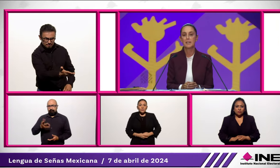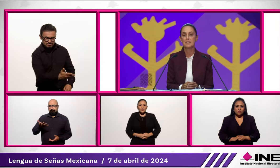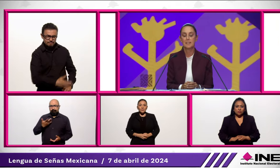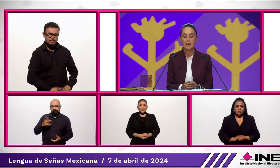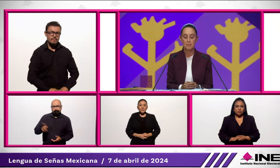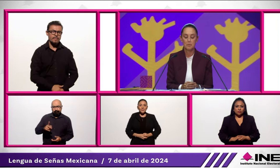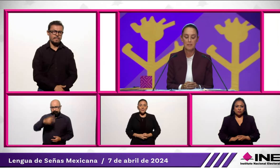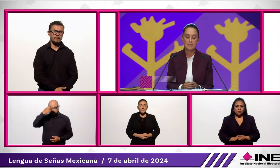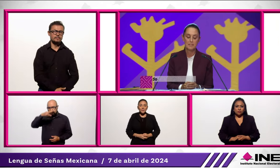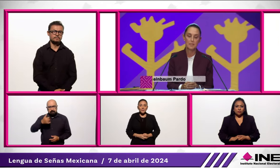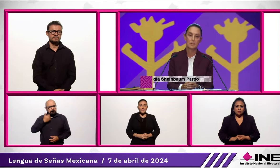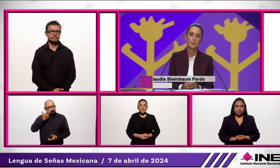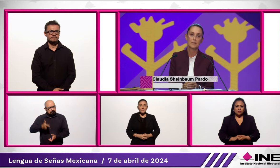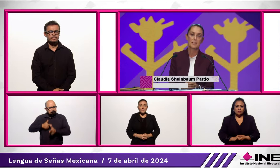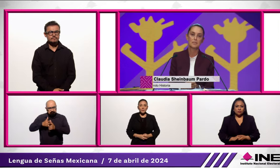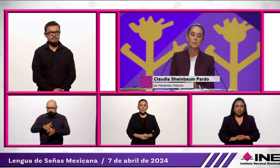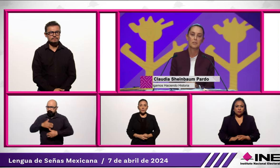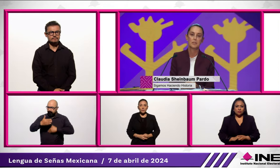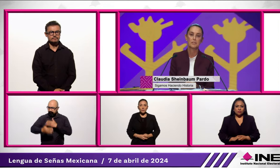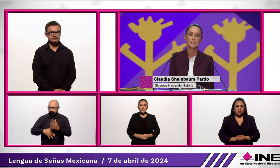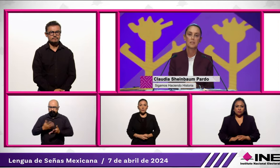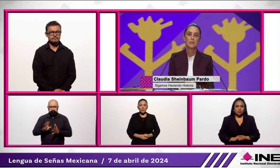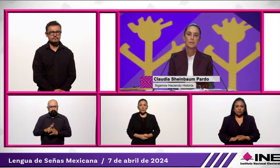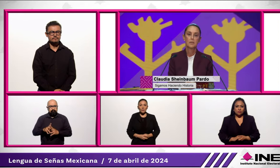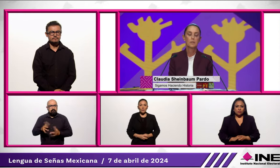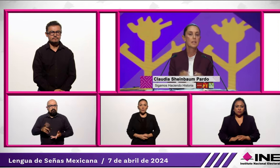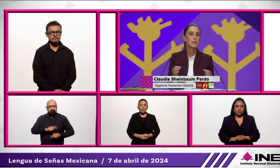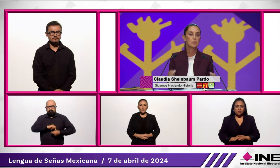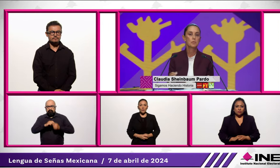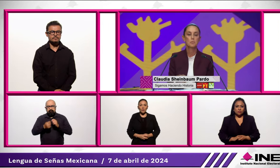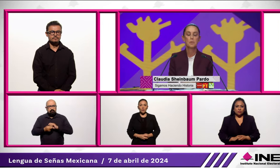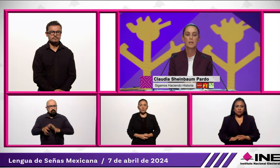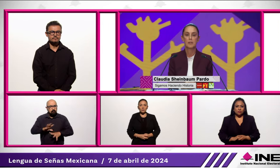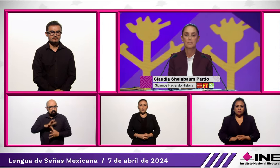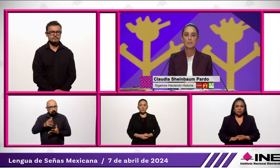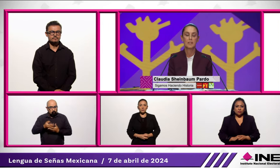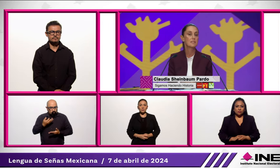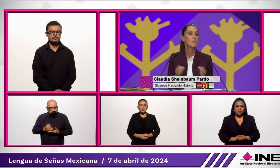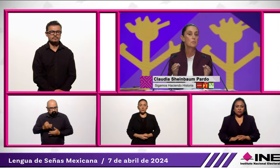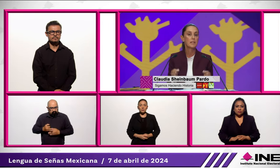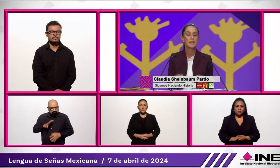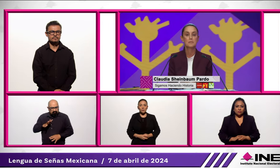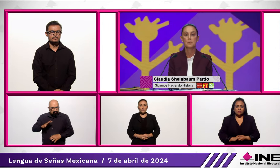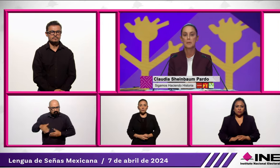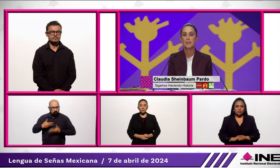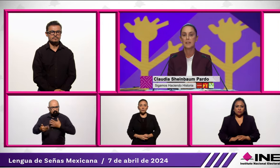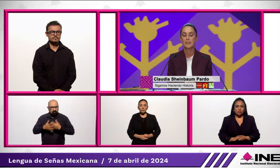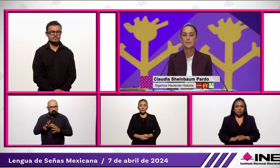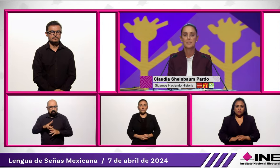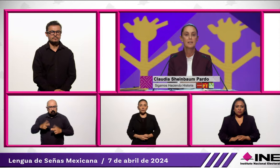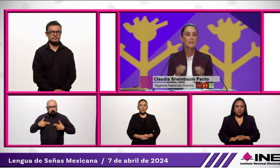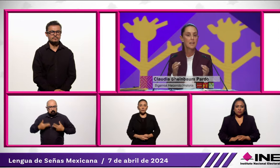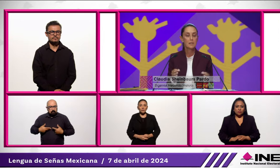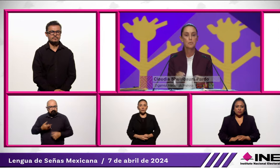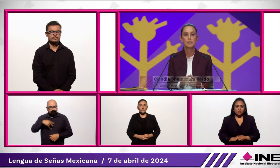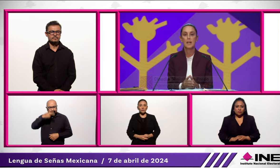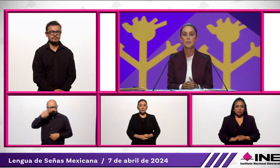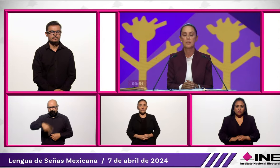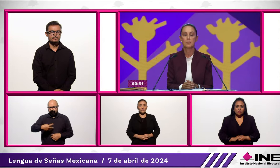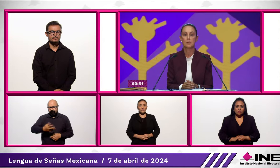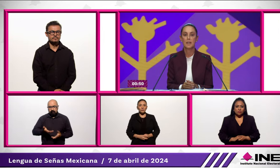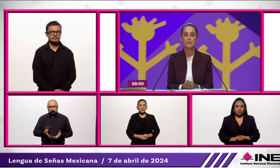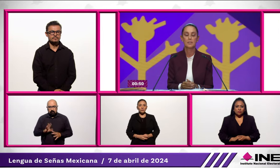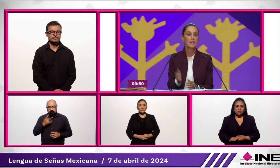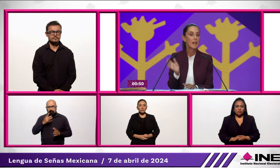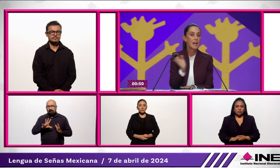México quiere que sigamos avanzando con la transformación. Hoy tenemos un modelo, que es el humanismo mexicano, que ha